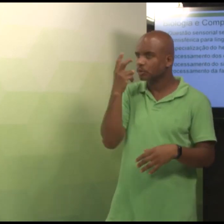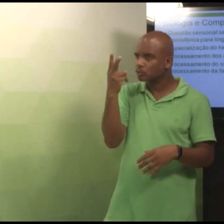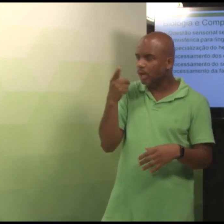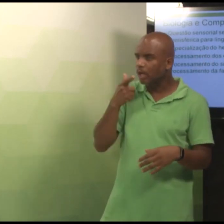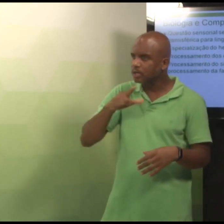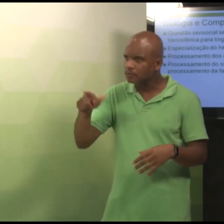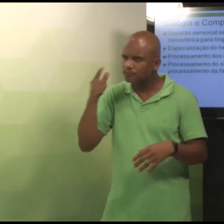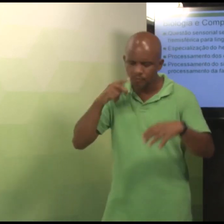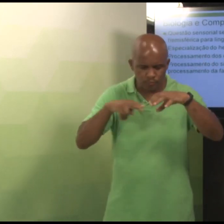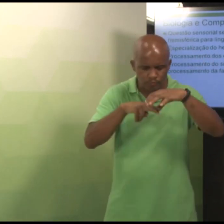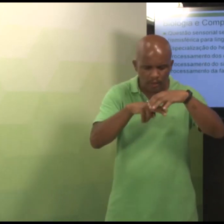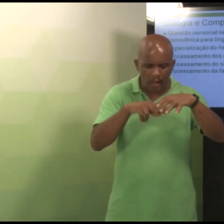exames de imagem.